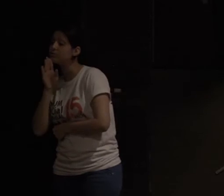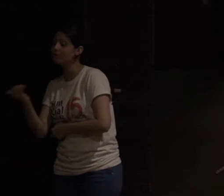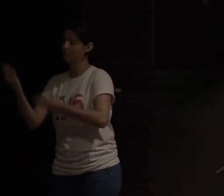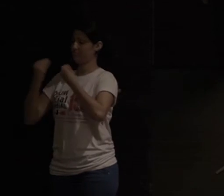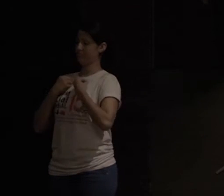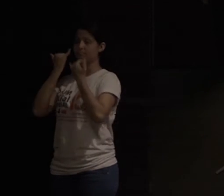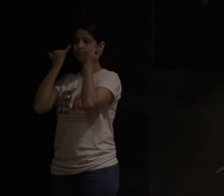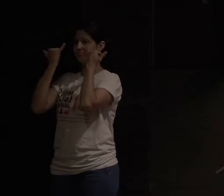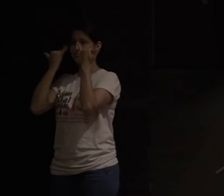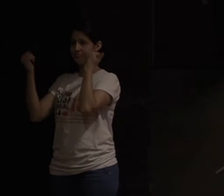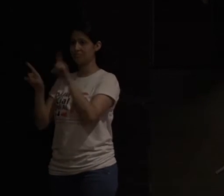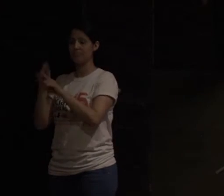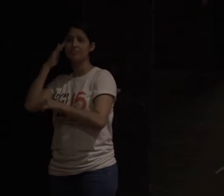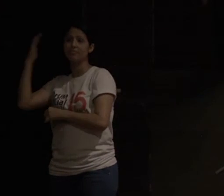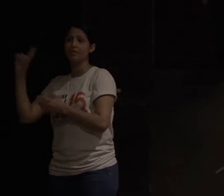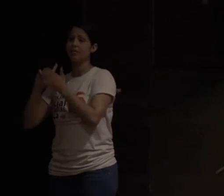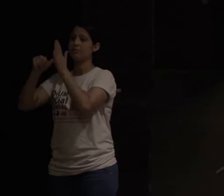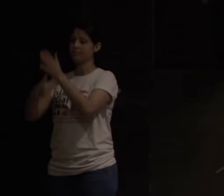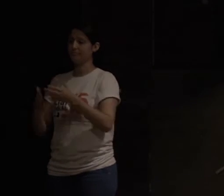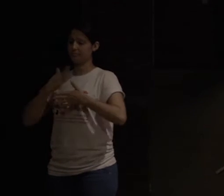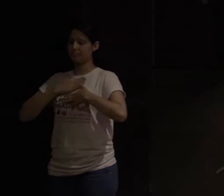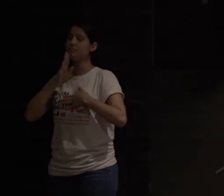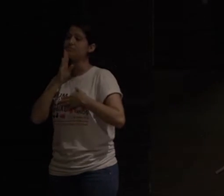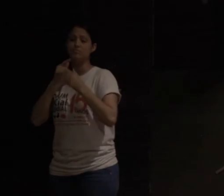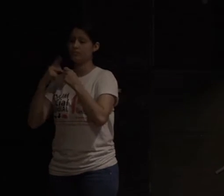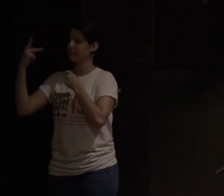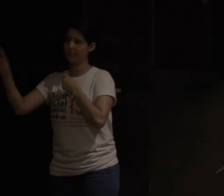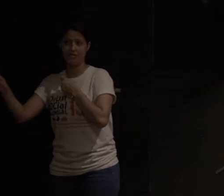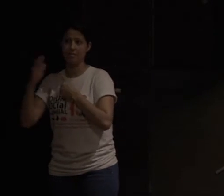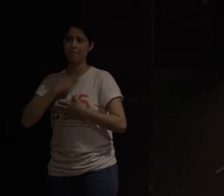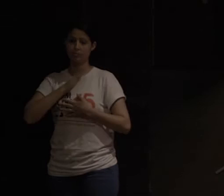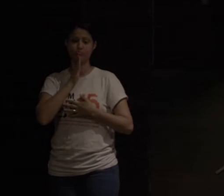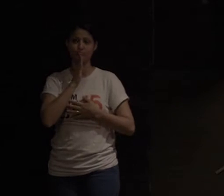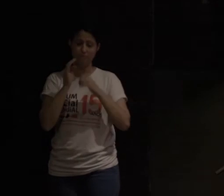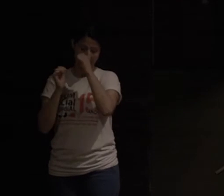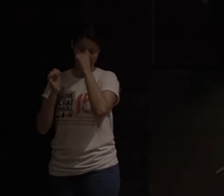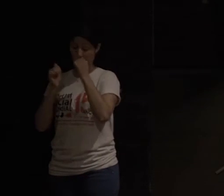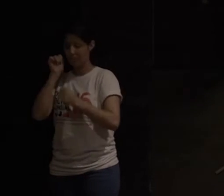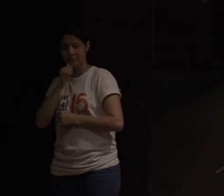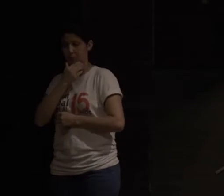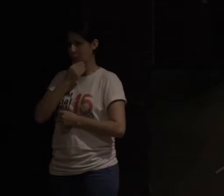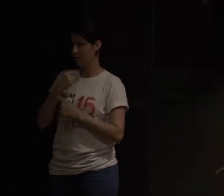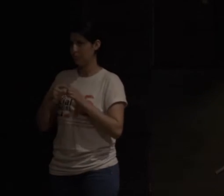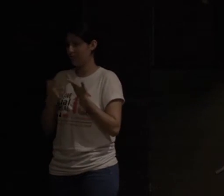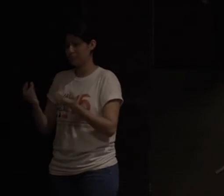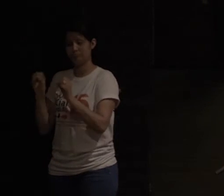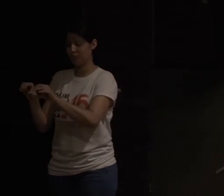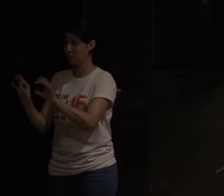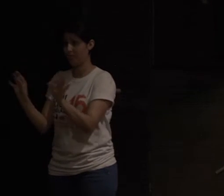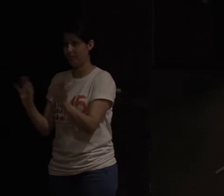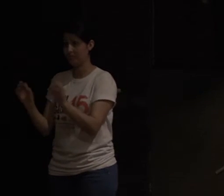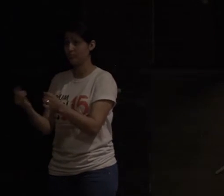informação, processando, e depois é o conhecimento é seu e não é o conhecimento deles e delas que lhe ensinaram praticamente tudo o que